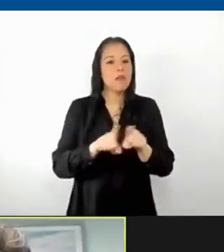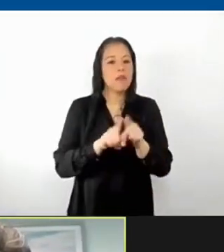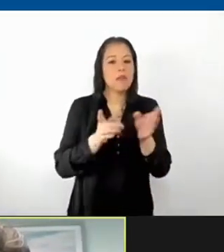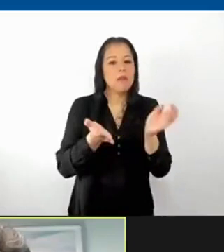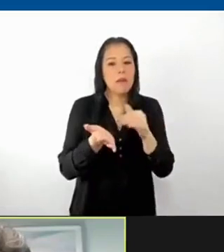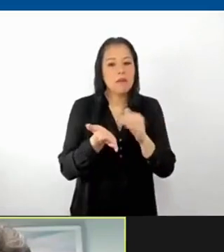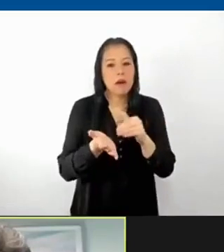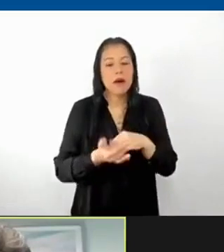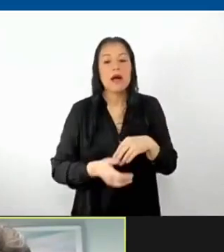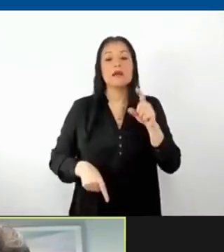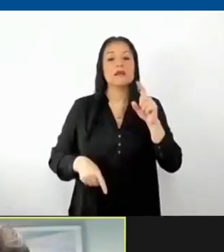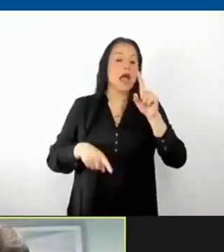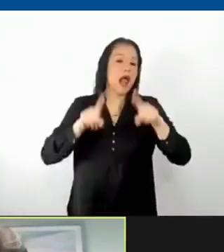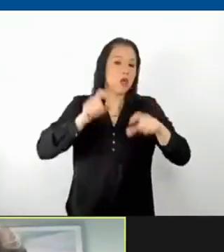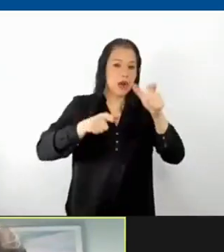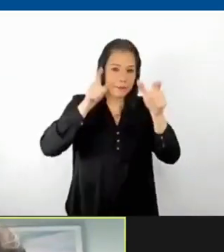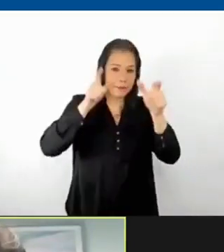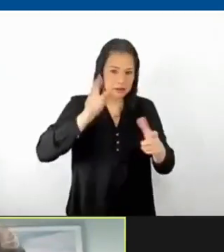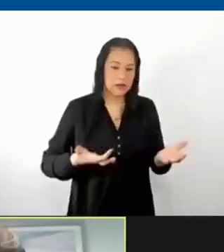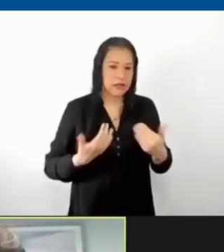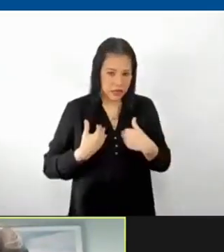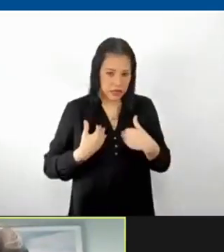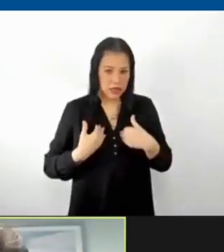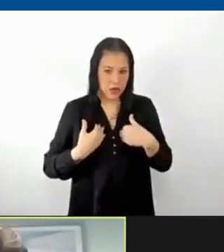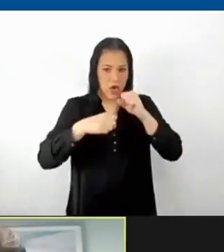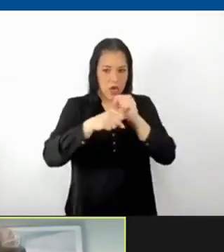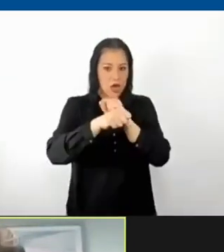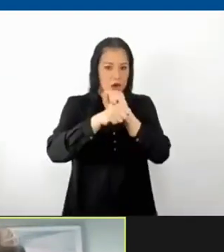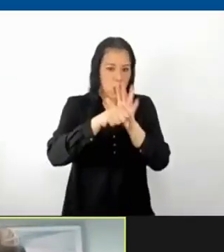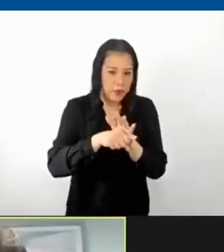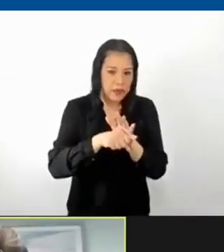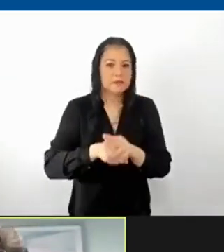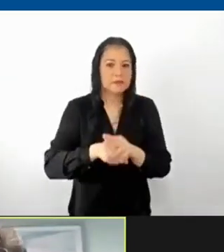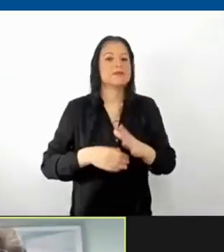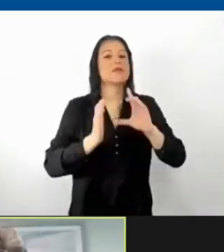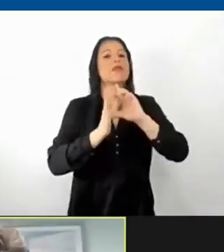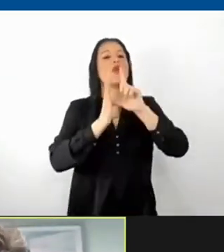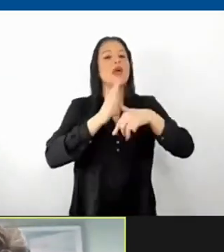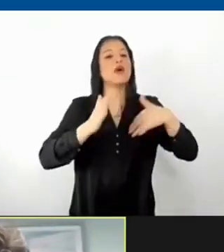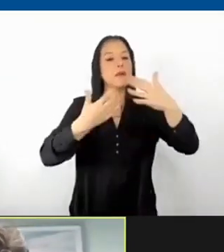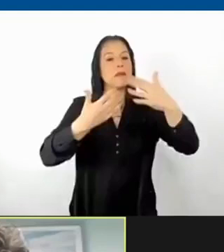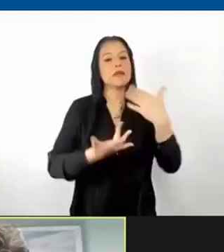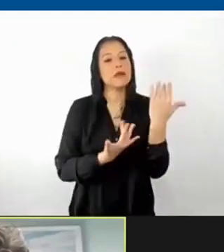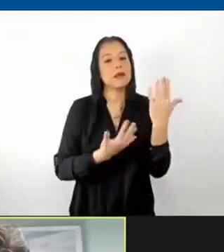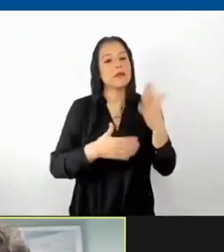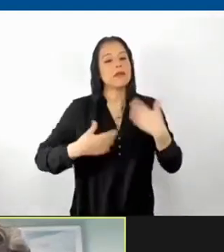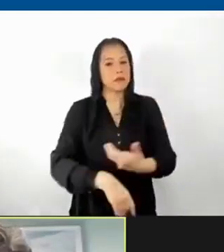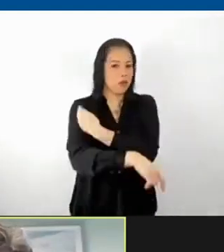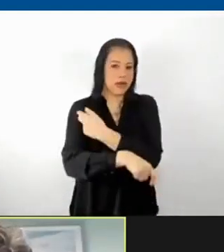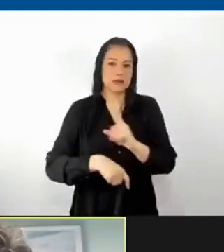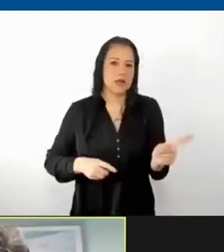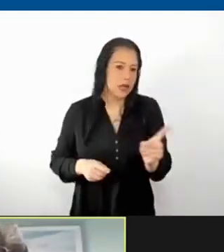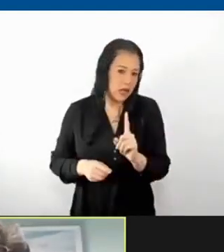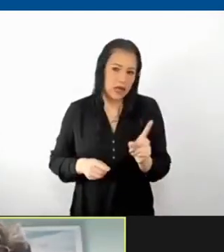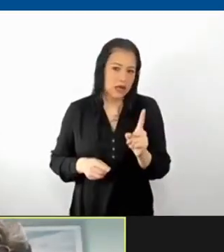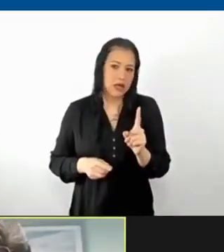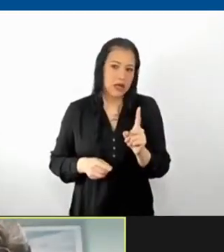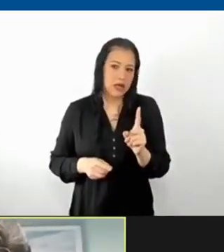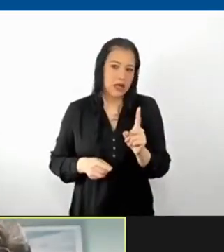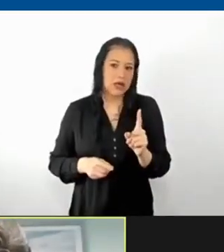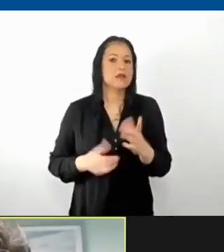tenido COVID, ¿después de cuánto tiempo tiene que esperar para poder vacunarse y ser efectiva la vacuna?